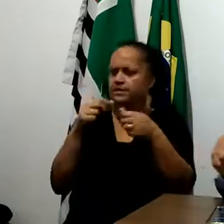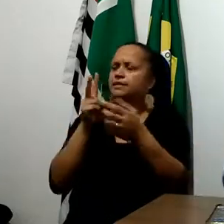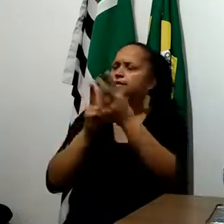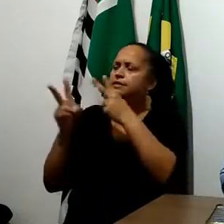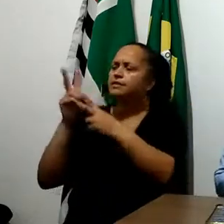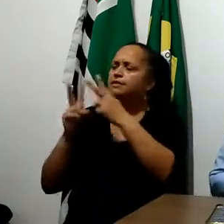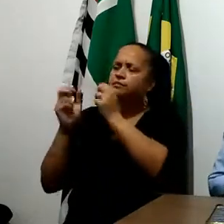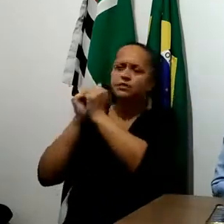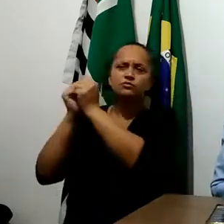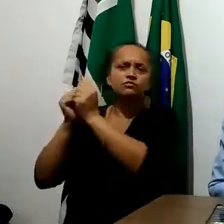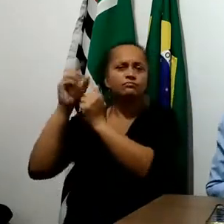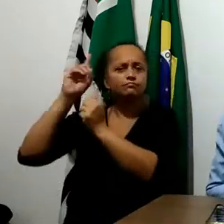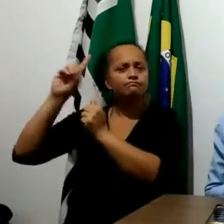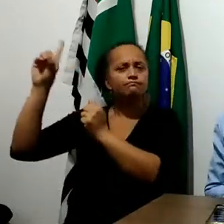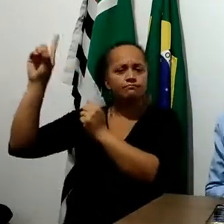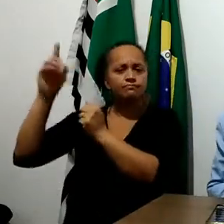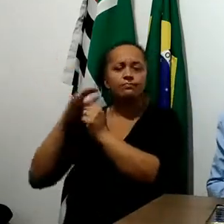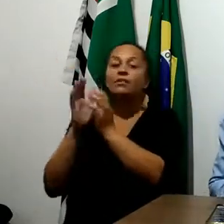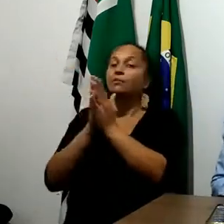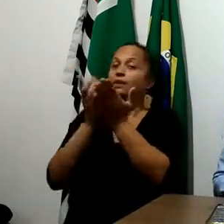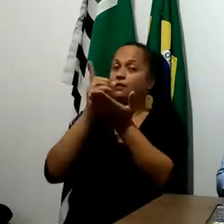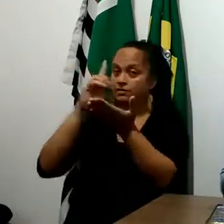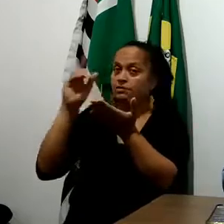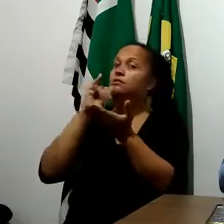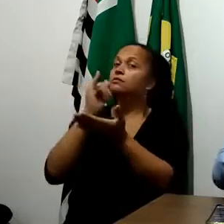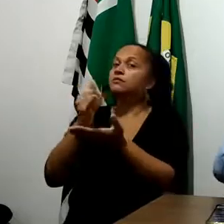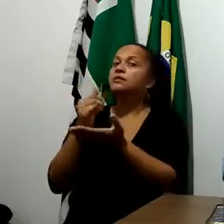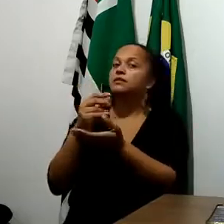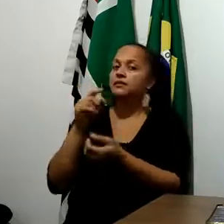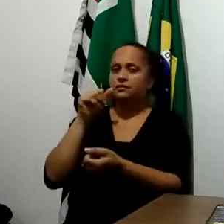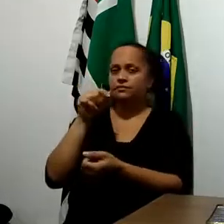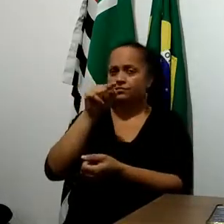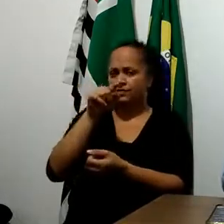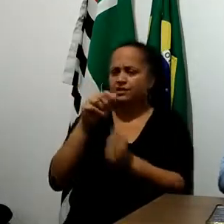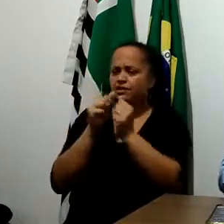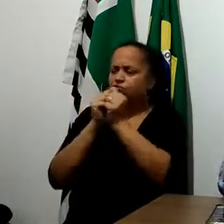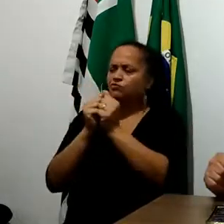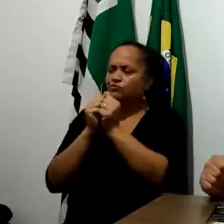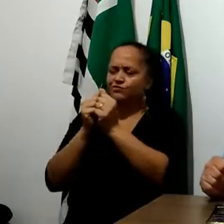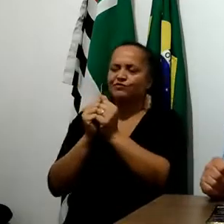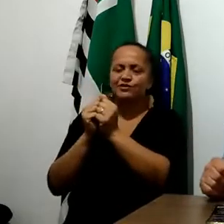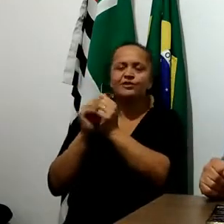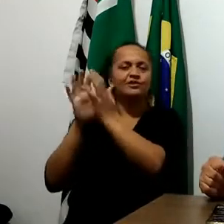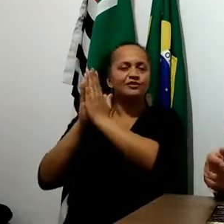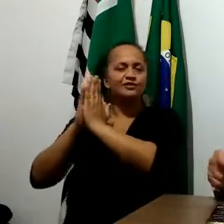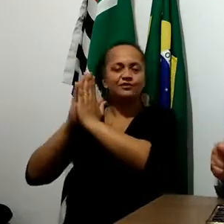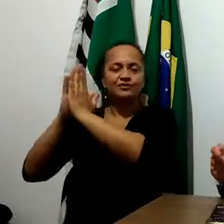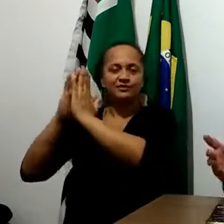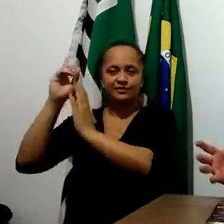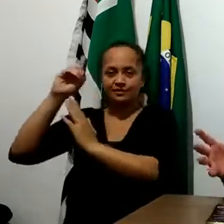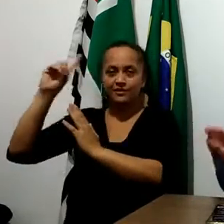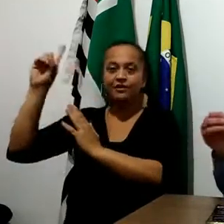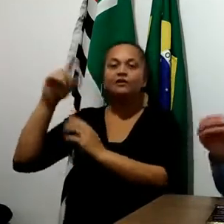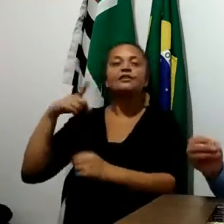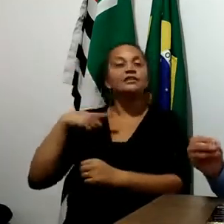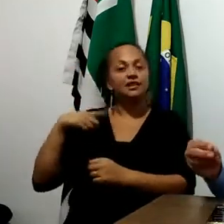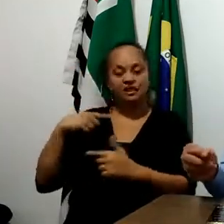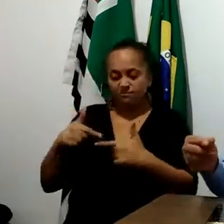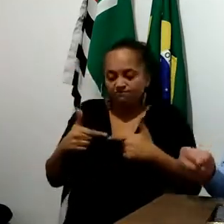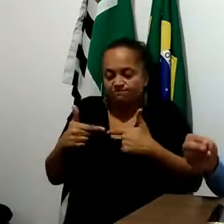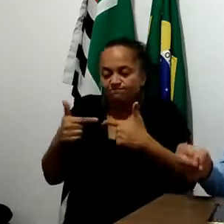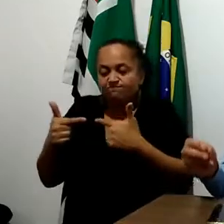diz aqui que a tribulação ela vai produzir uma perseverança. E essa perseverança vai trazer para você uma